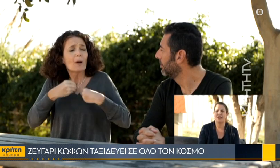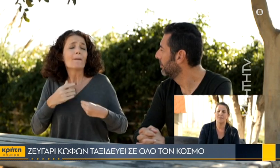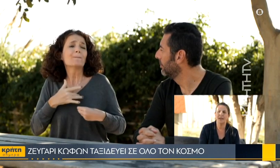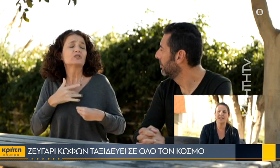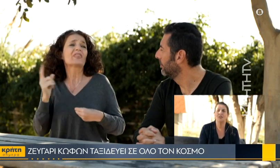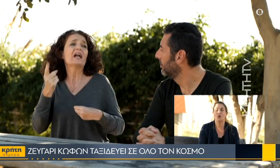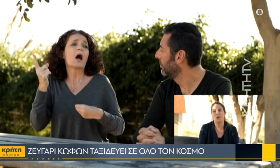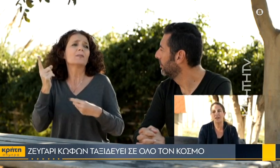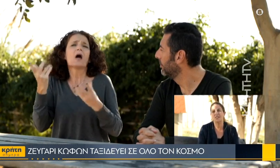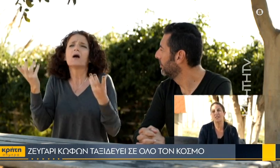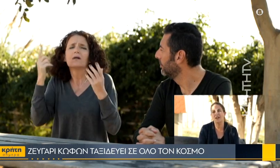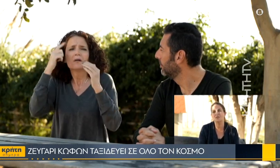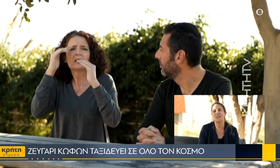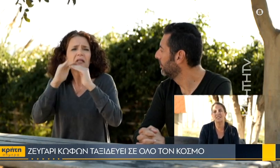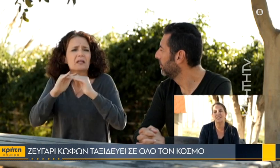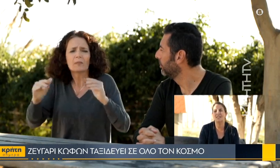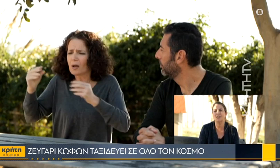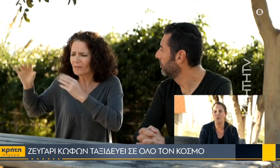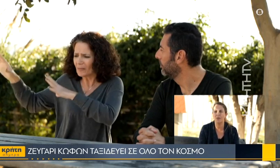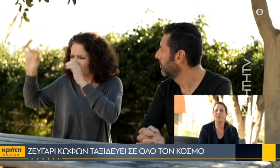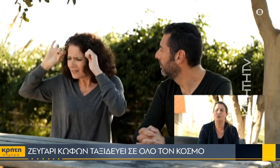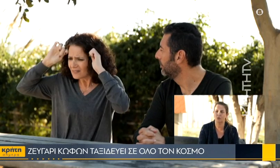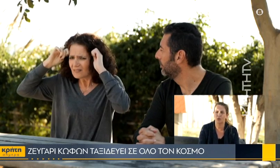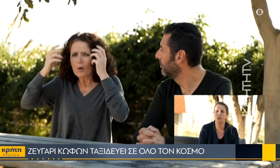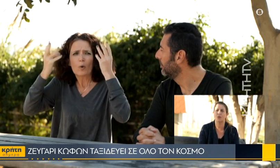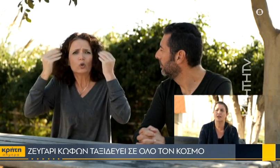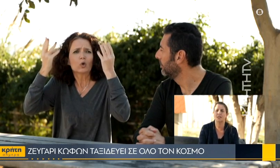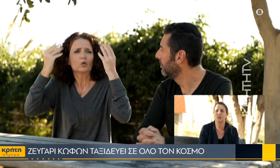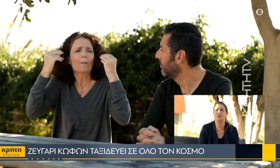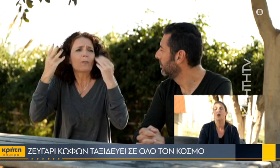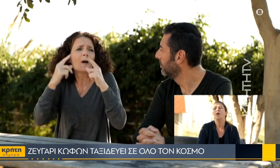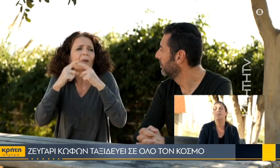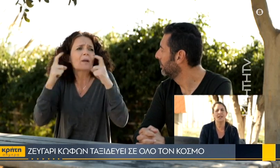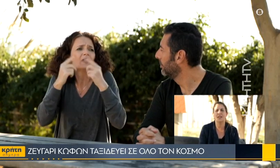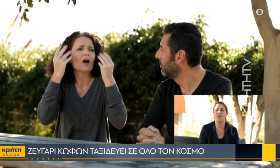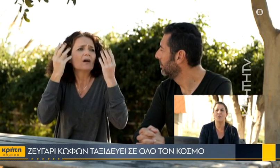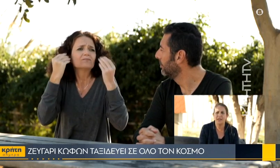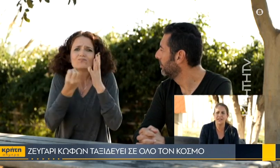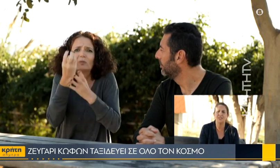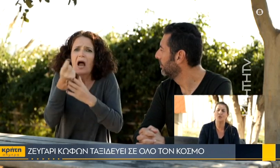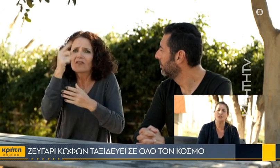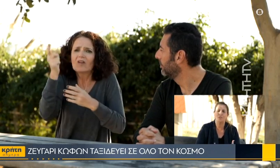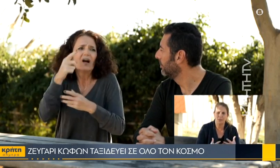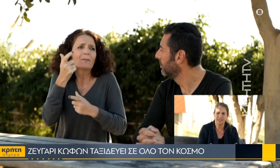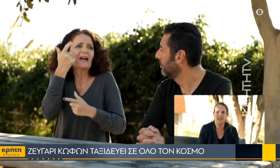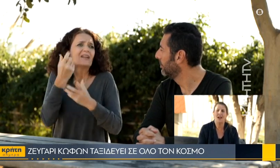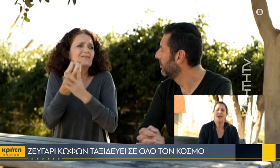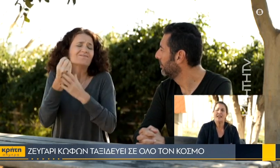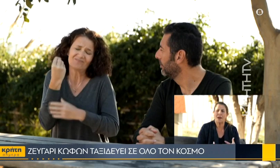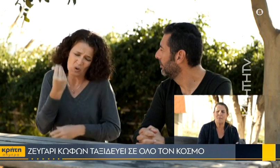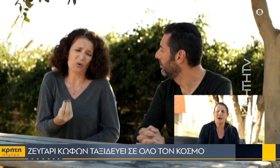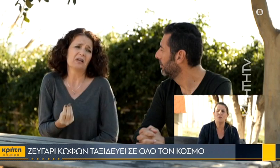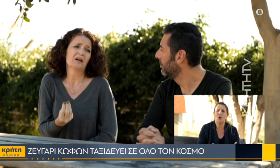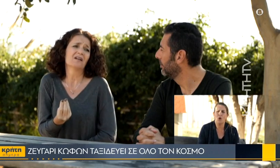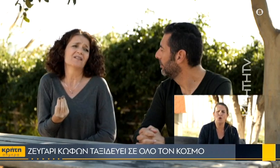εβδομάδα, 10 μέρες. Τώρα πια σχεδιάζουμε ταξίδια τα οποία με το αυτοκίνητο θα κρατήσουν μέχρι και 2 μήνες, ώστε πραγματικά